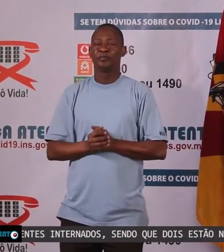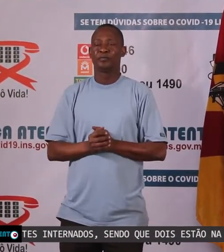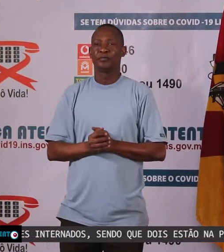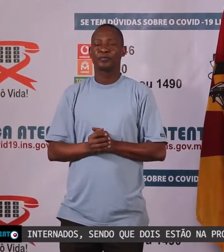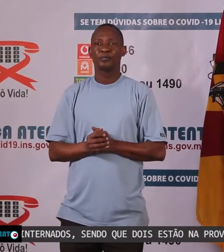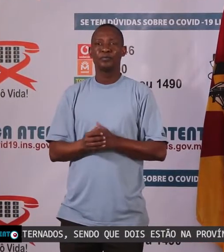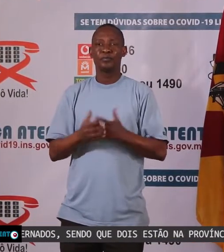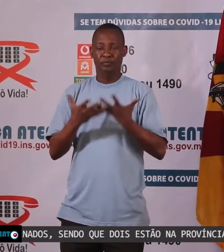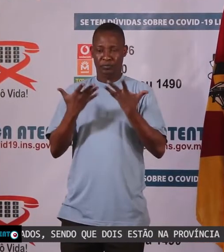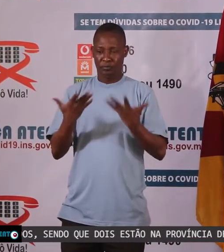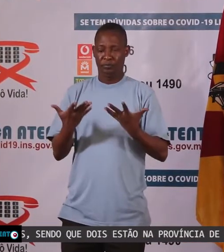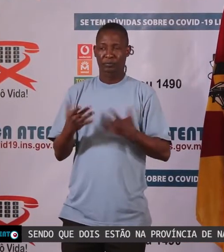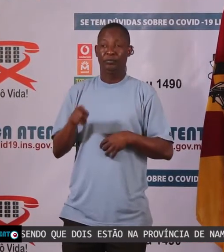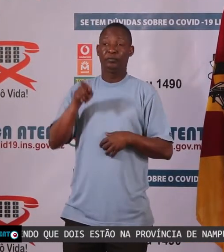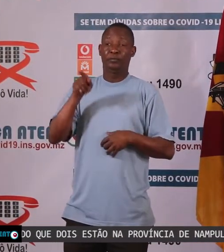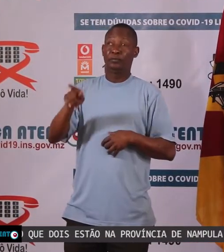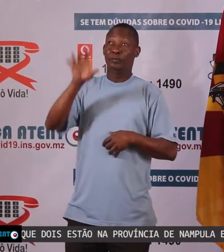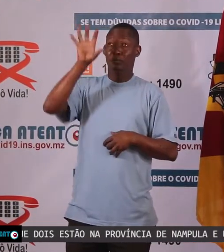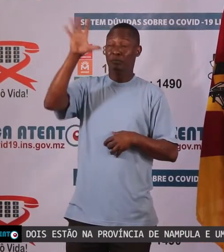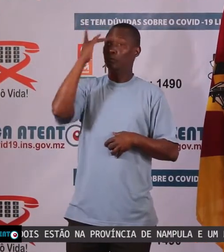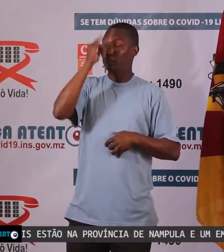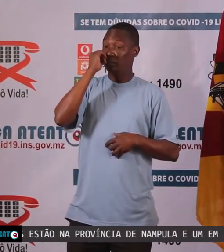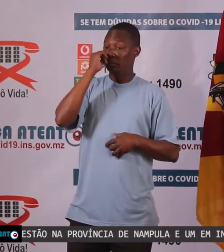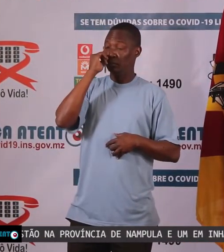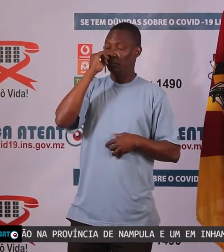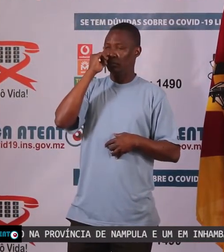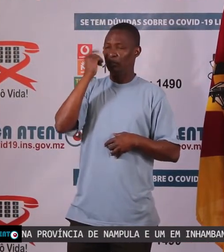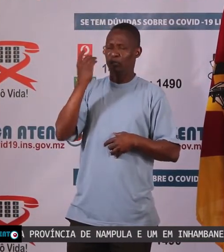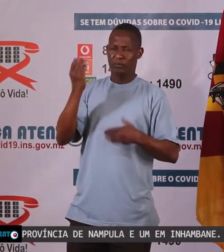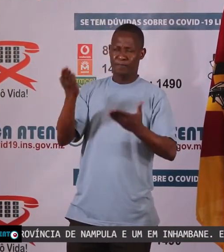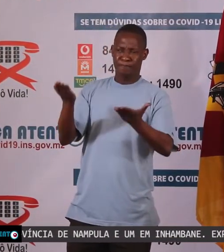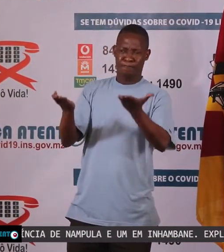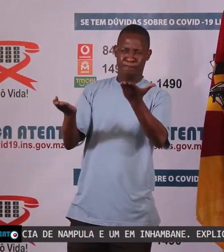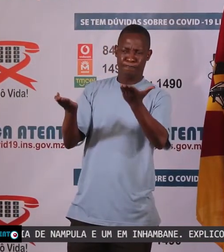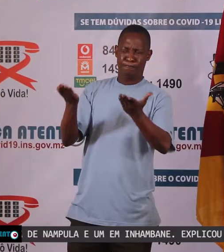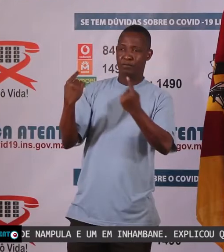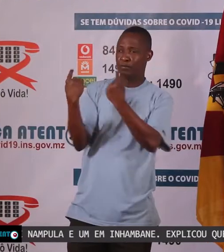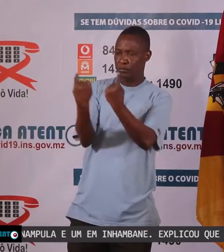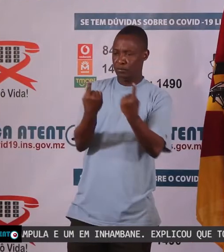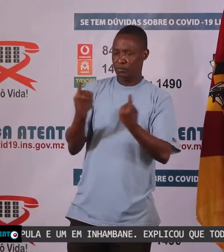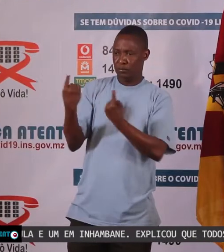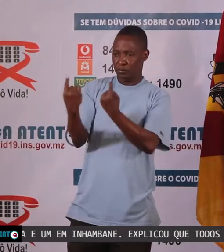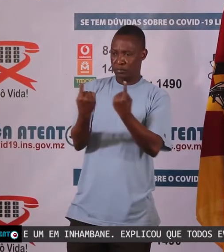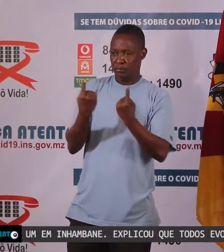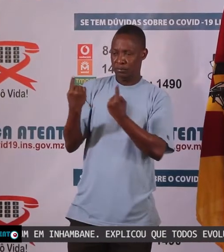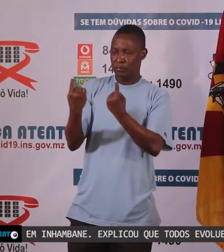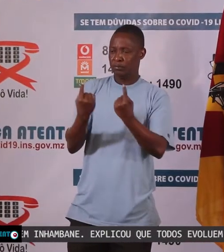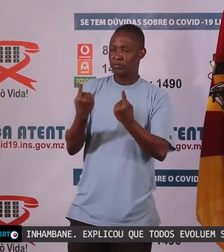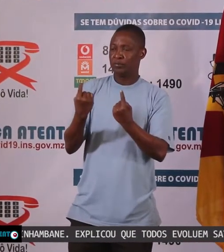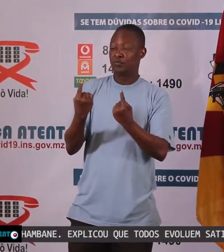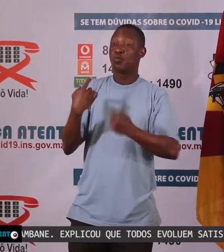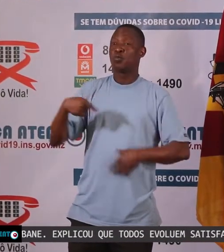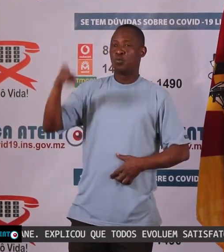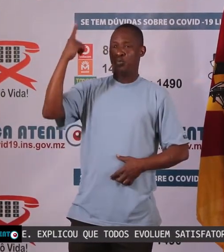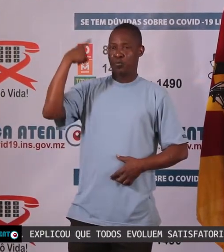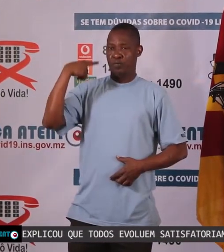Assim, os resultados da avaliação da situação epidemiológica da Covid-19 na província de Nampula, anunciados